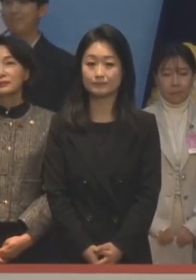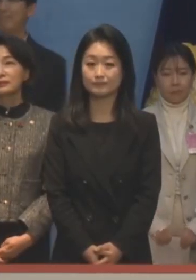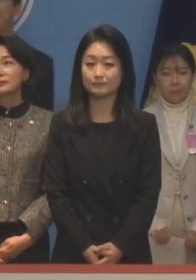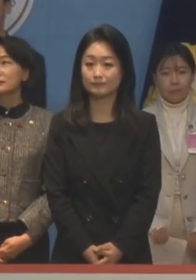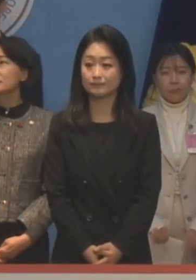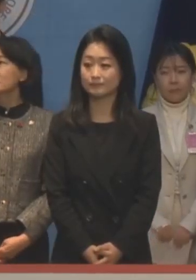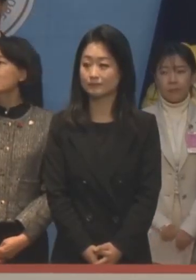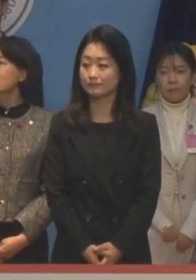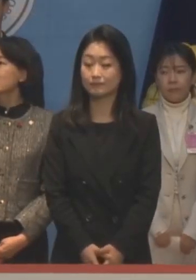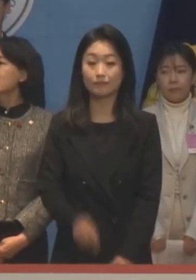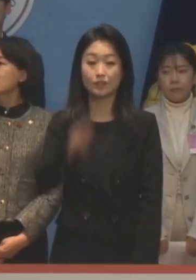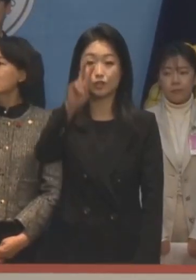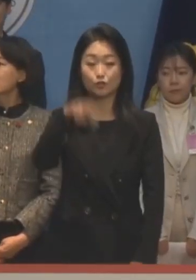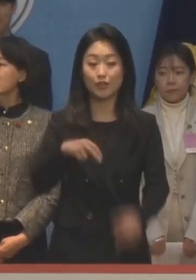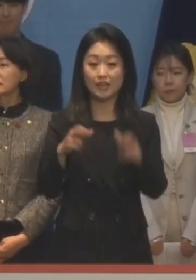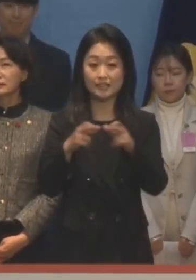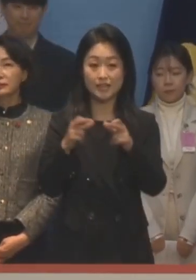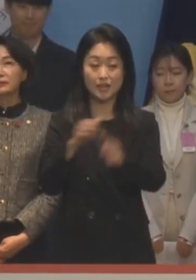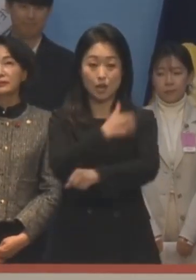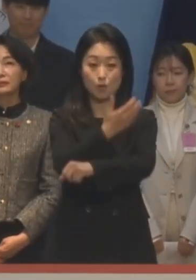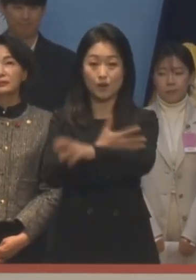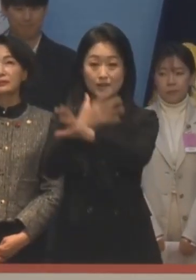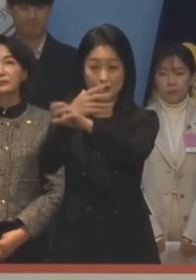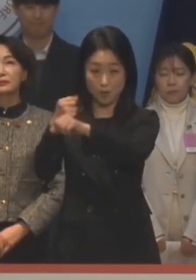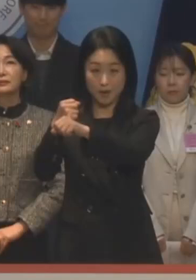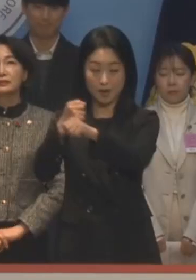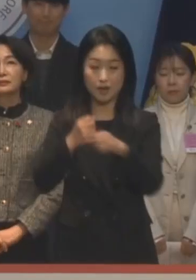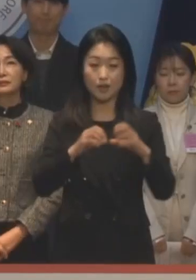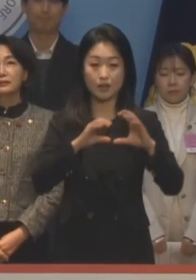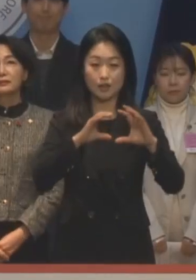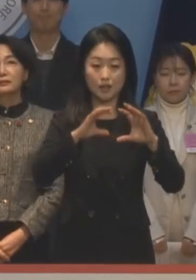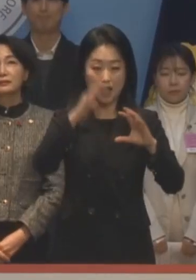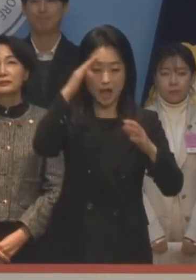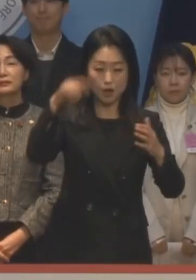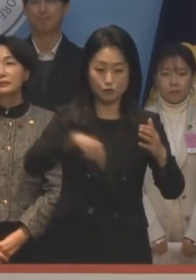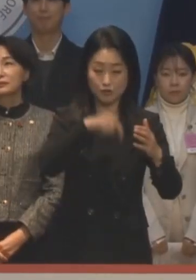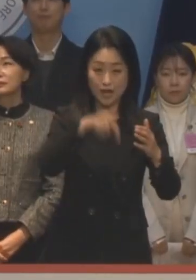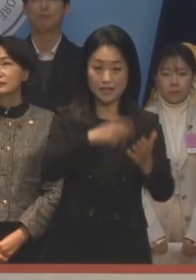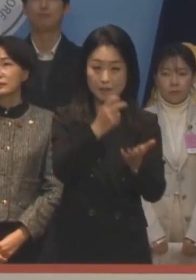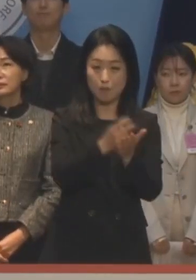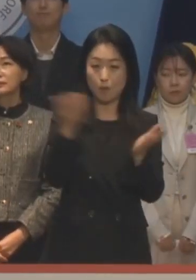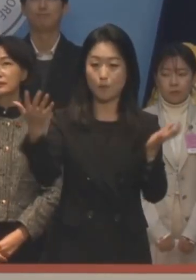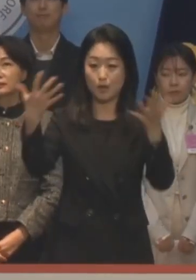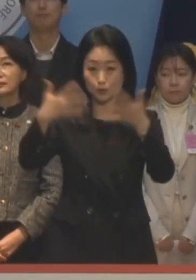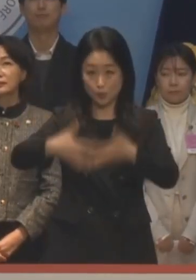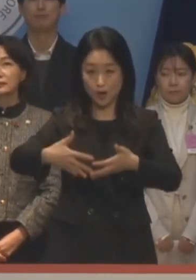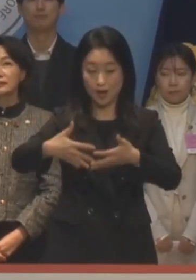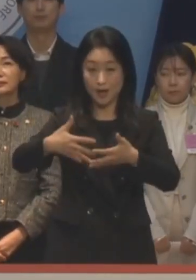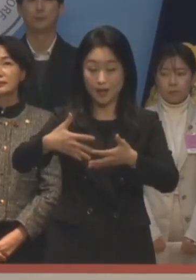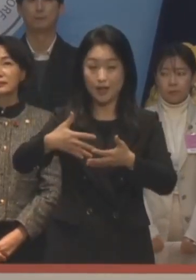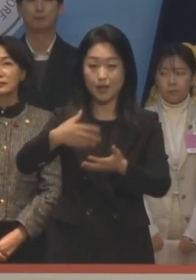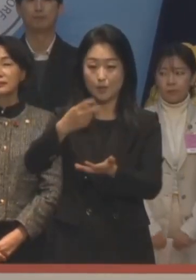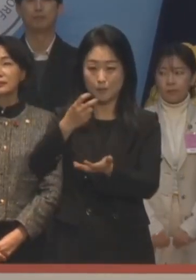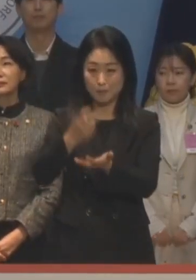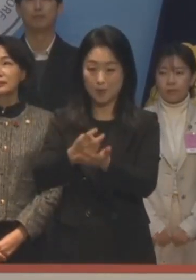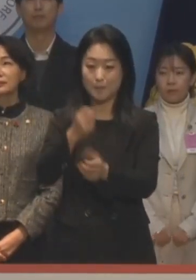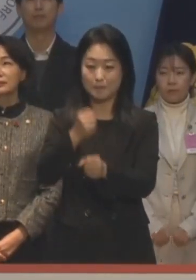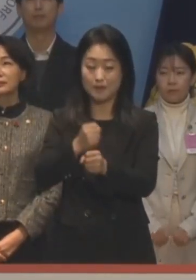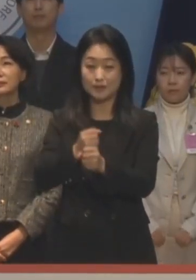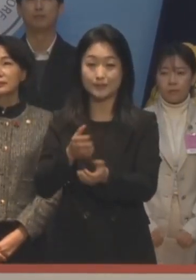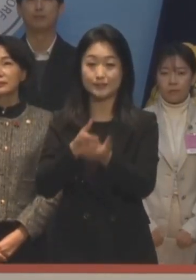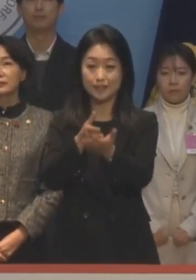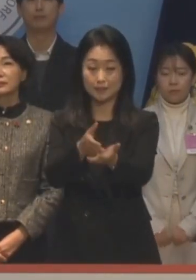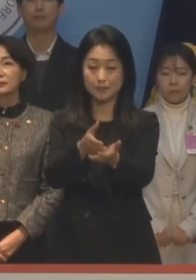유엔 장애인 권리 회복과의 국내법 조화를 위한 세트법 공동대표 발의 기자회견을 시작하도록 하겠습니다.